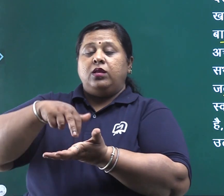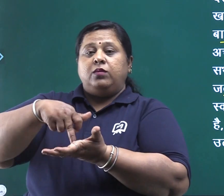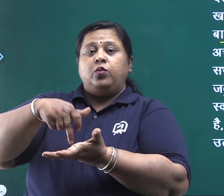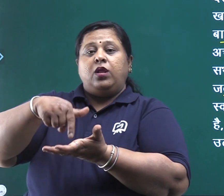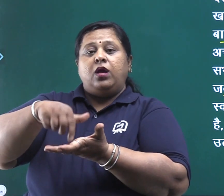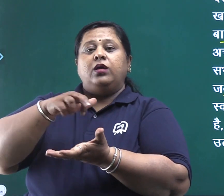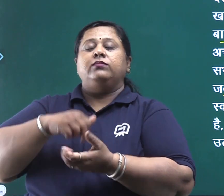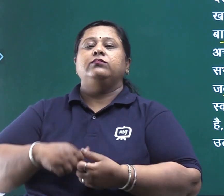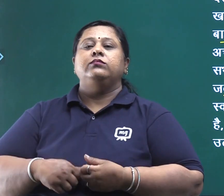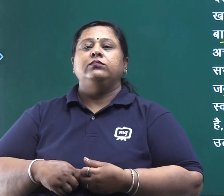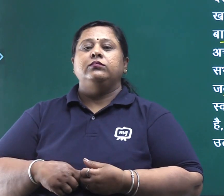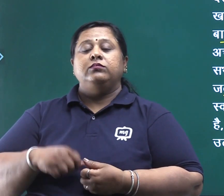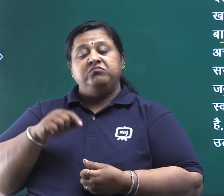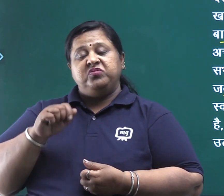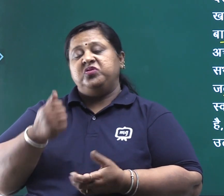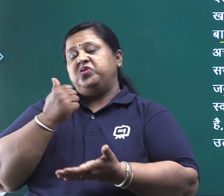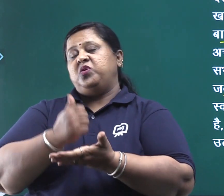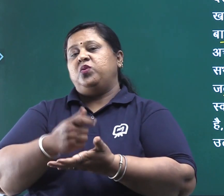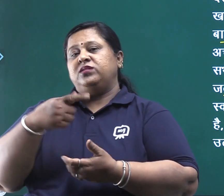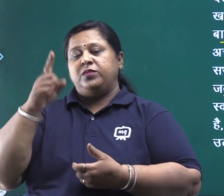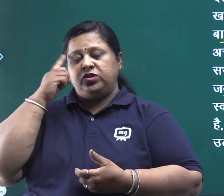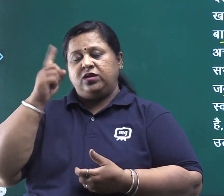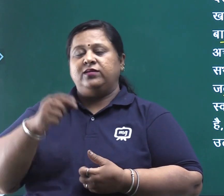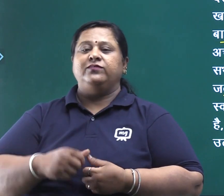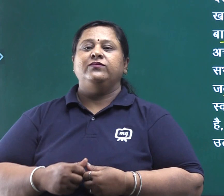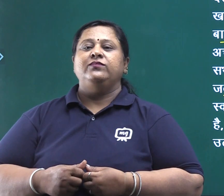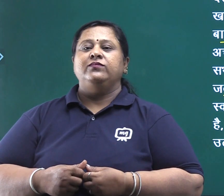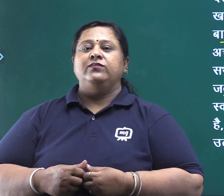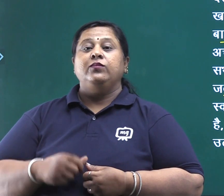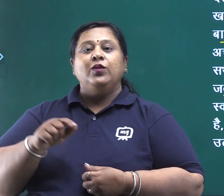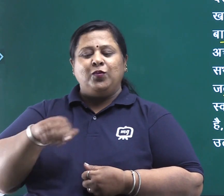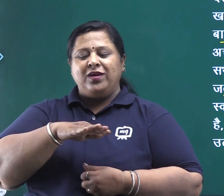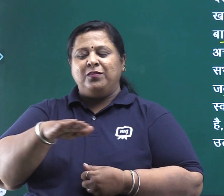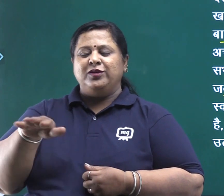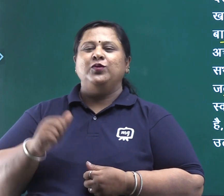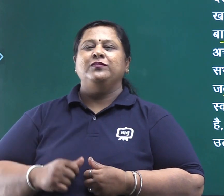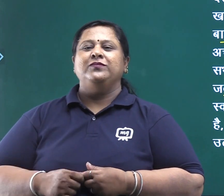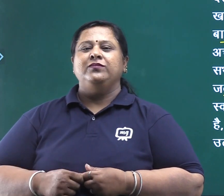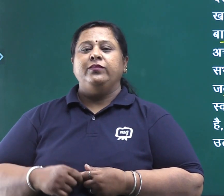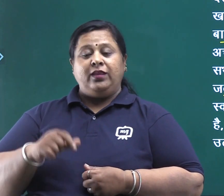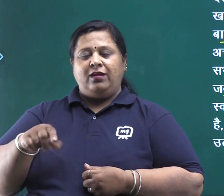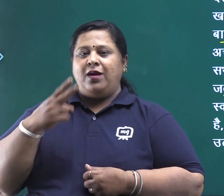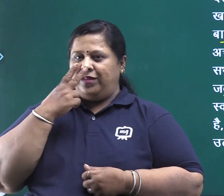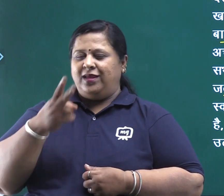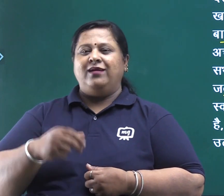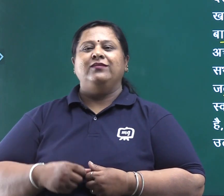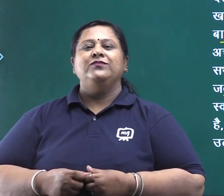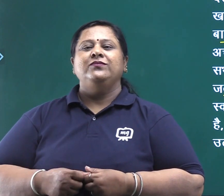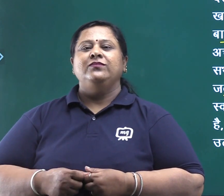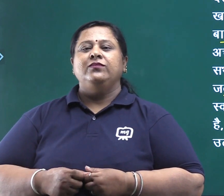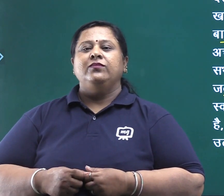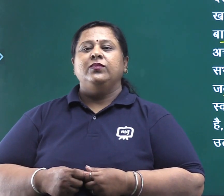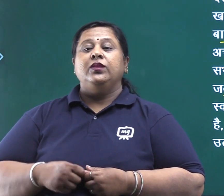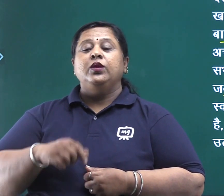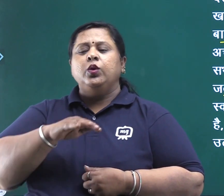उठाना ज़रूरी समझती है। तो प्यारे बच्चों, यहाँ हमने देखा